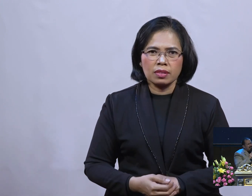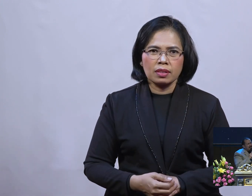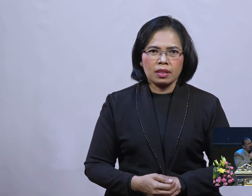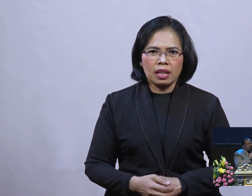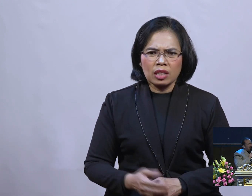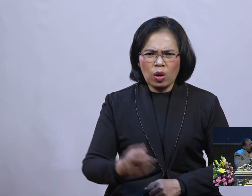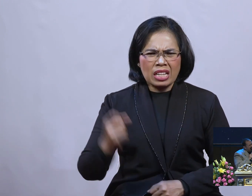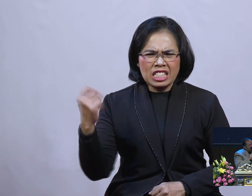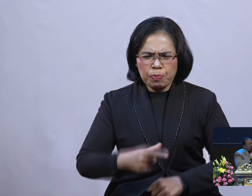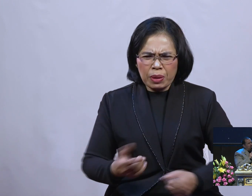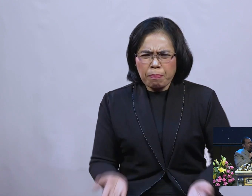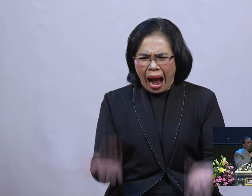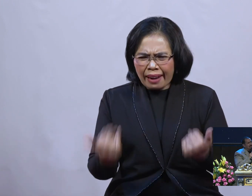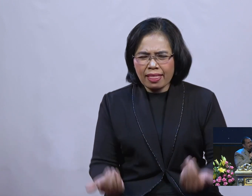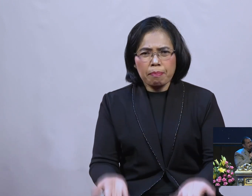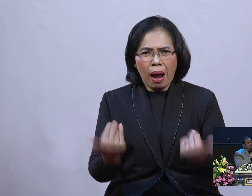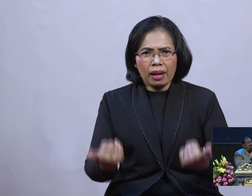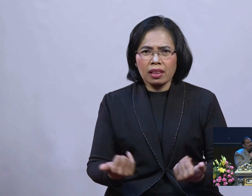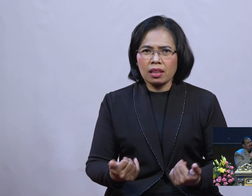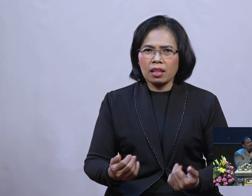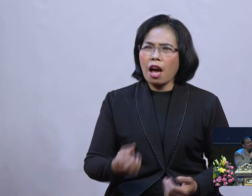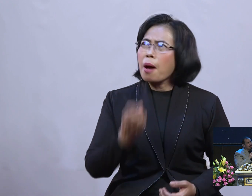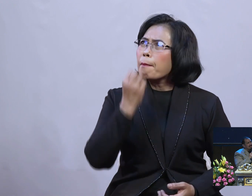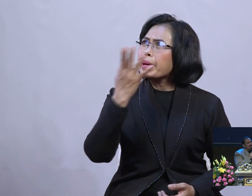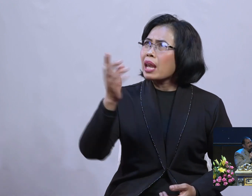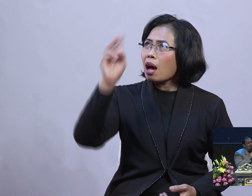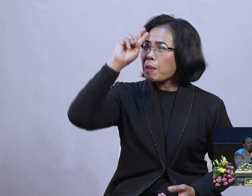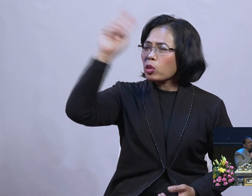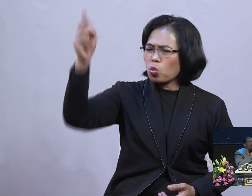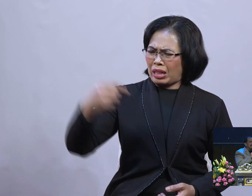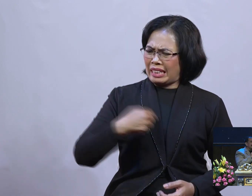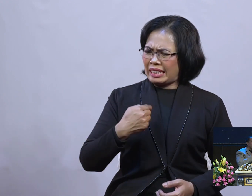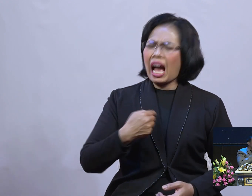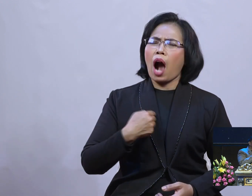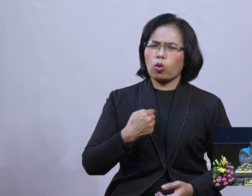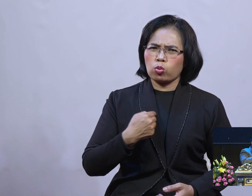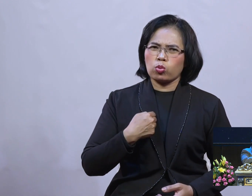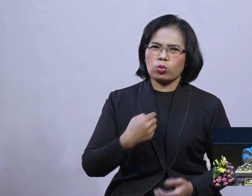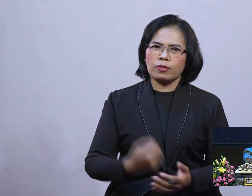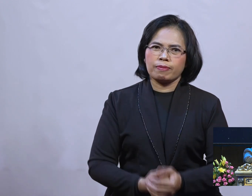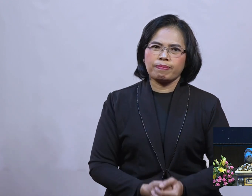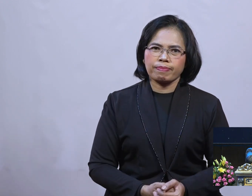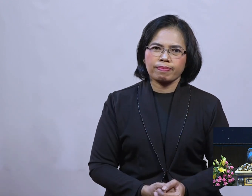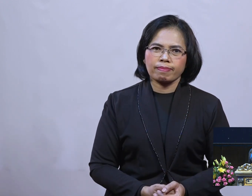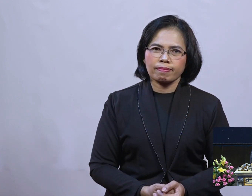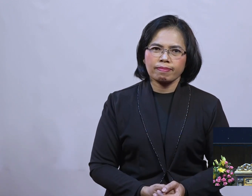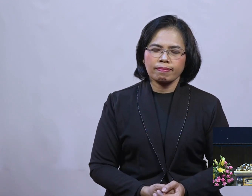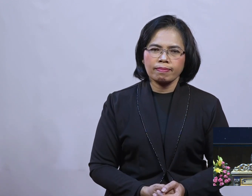Hai cepat Bangkit Dan Bila tuhan ini aku lagi you and your site